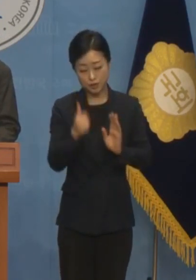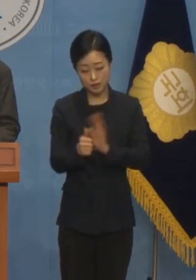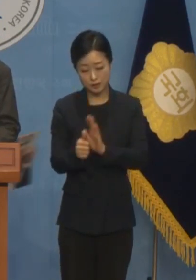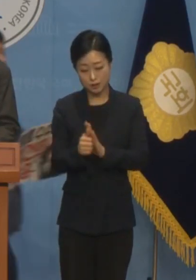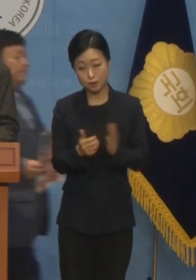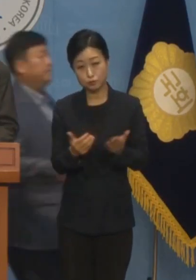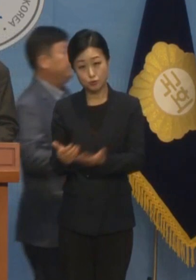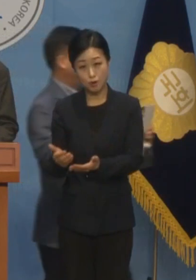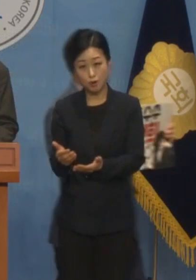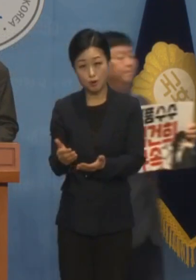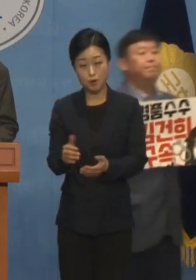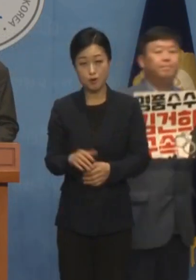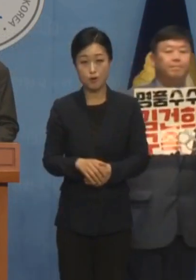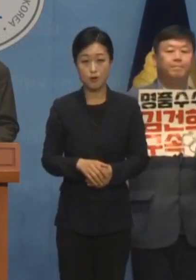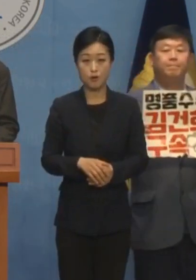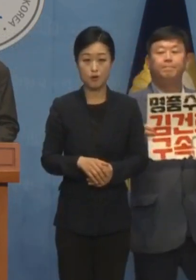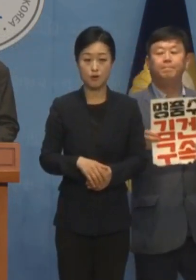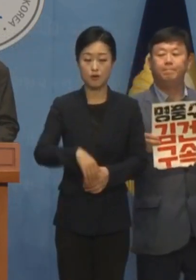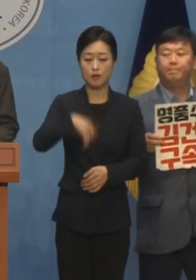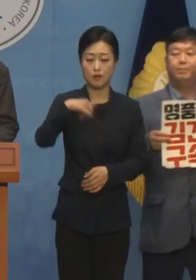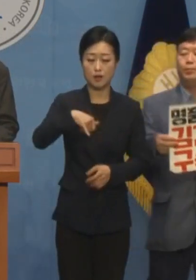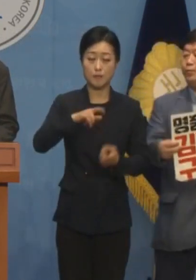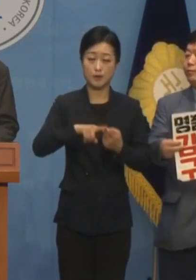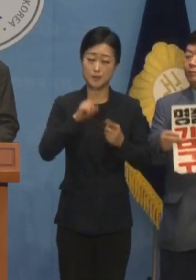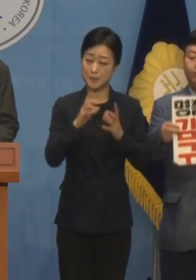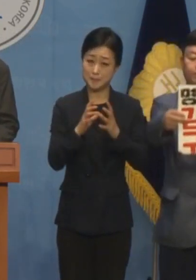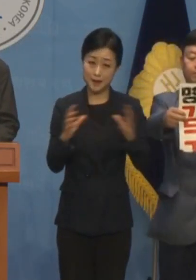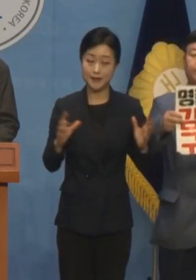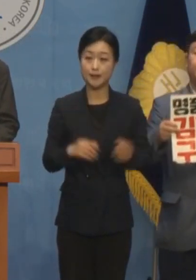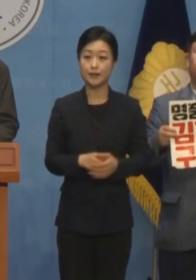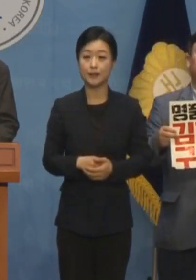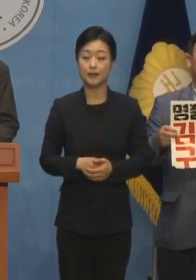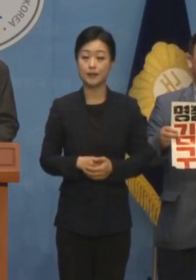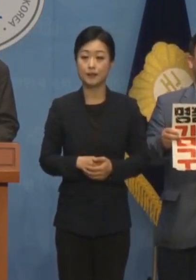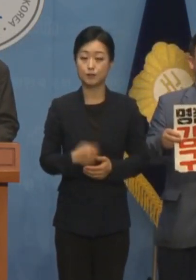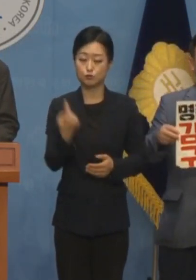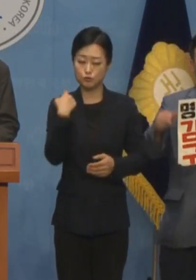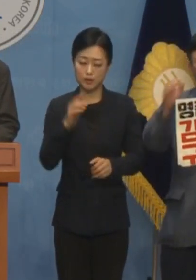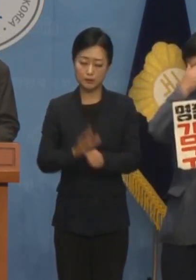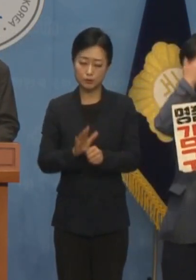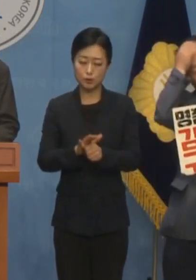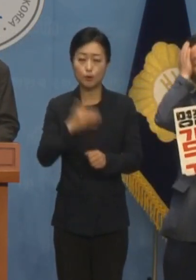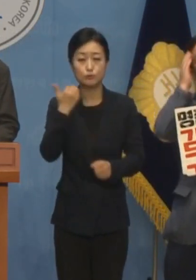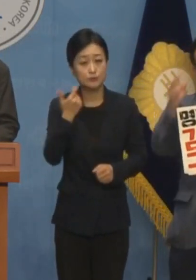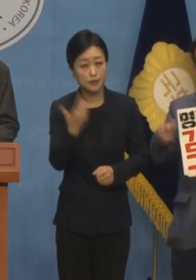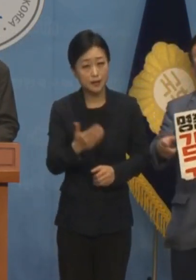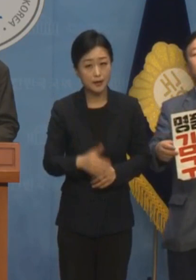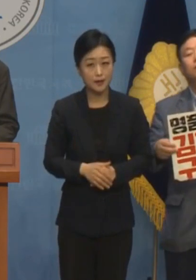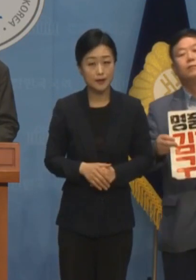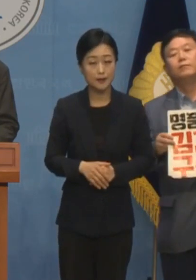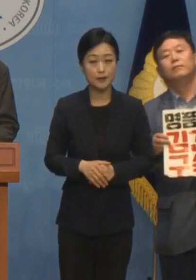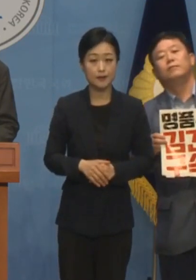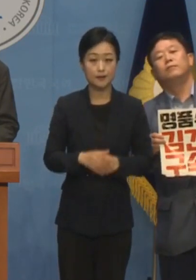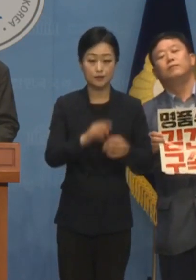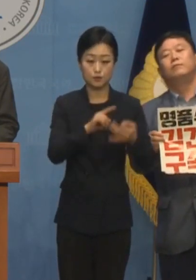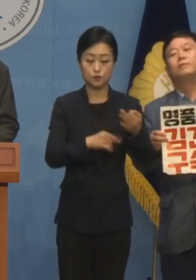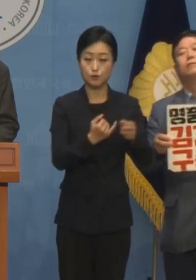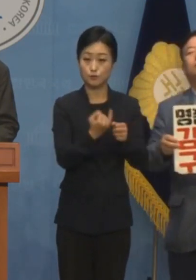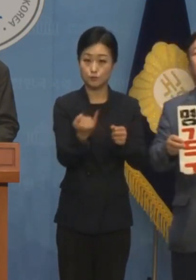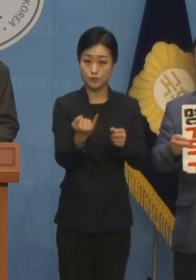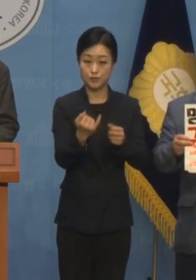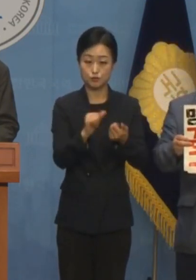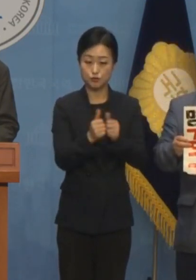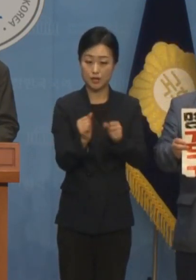백으로 온통 국가가 혼란스럽습니다. 심지어 김건희 주가 조작 사건의 공범